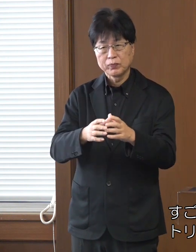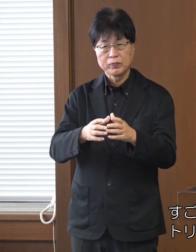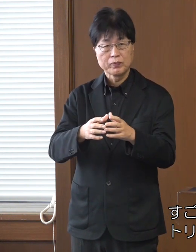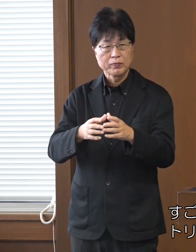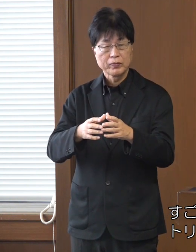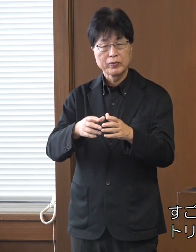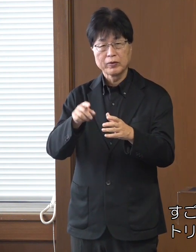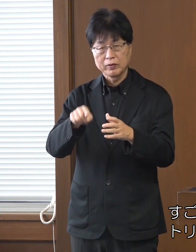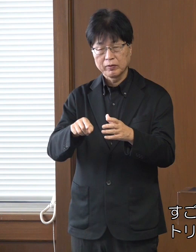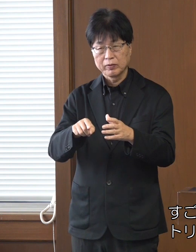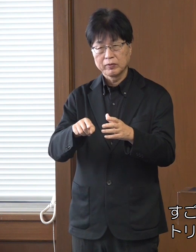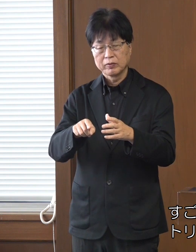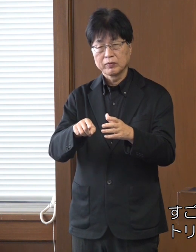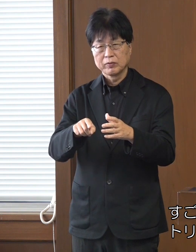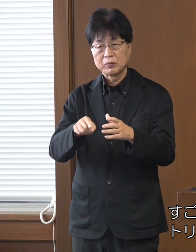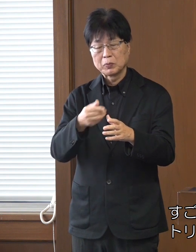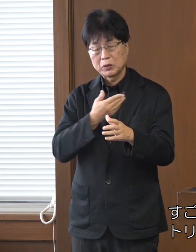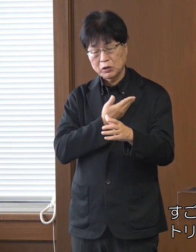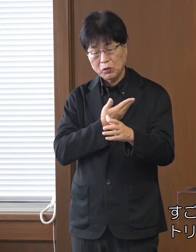です、